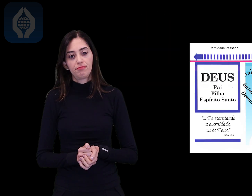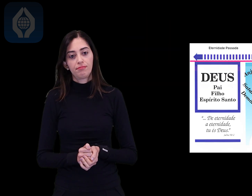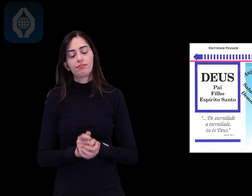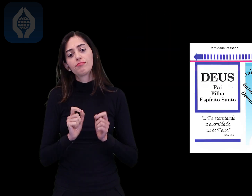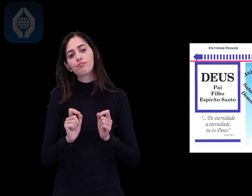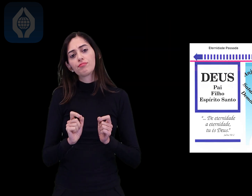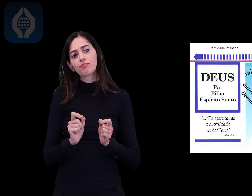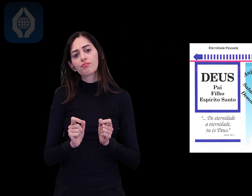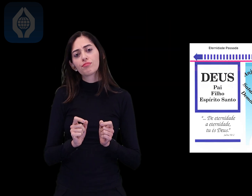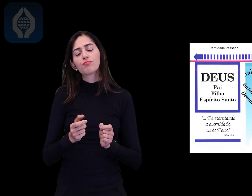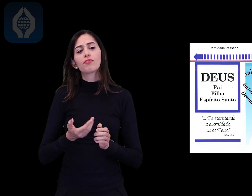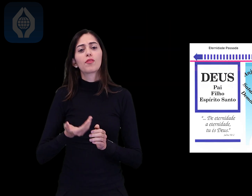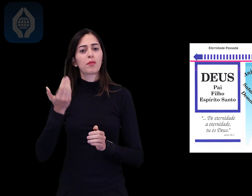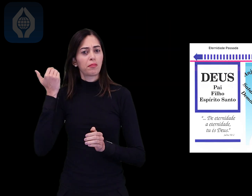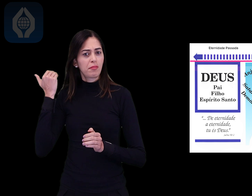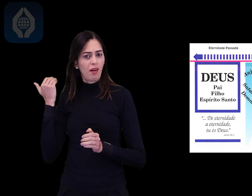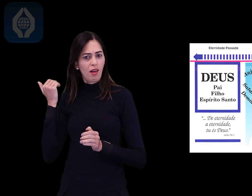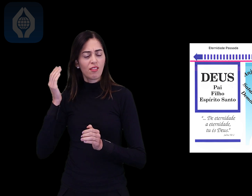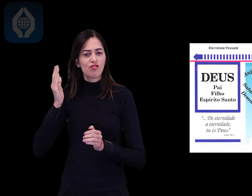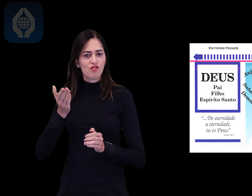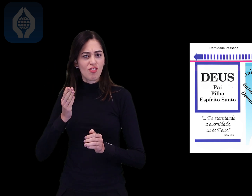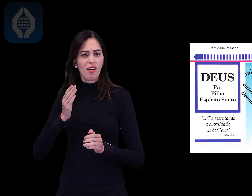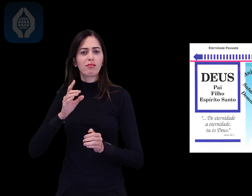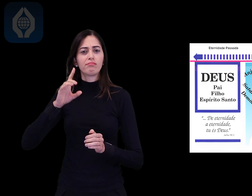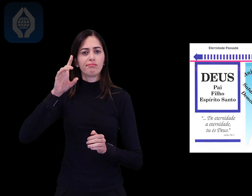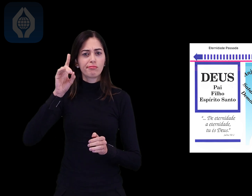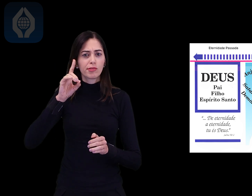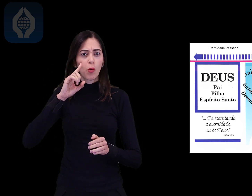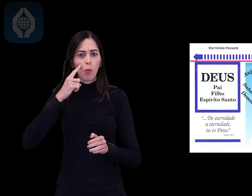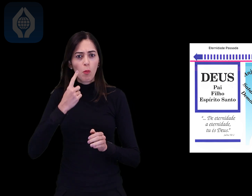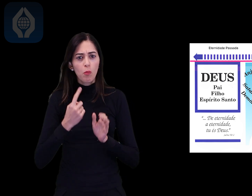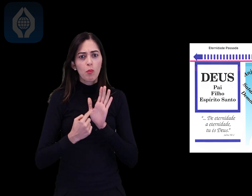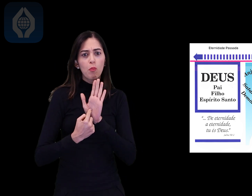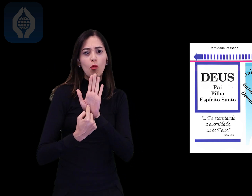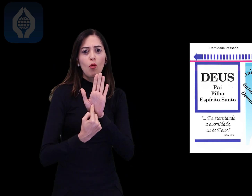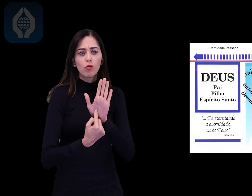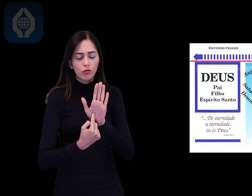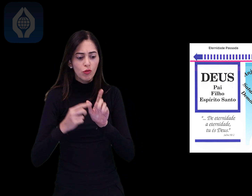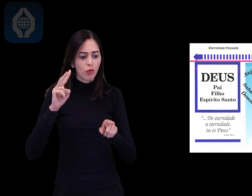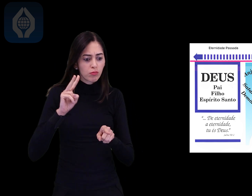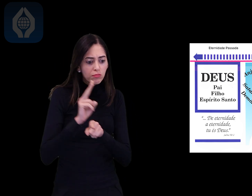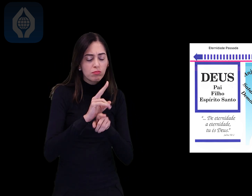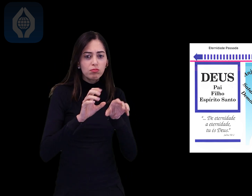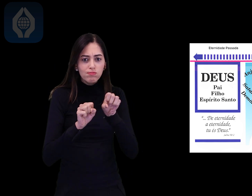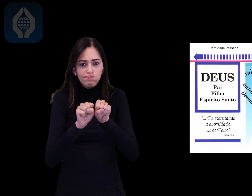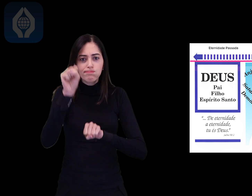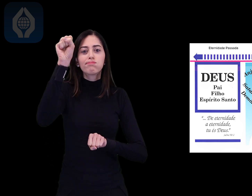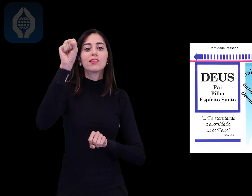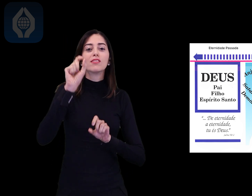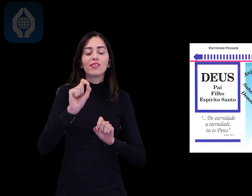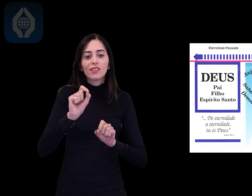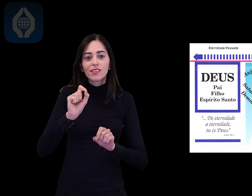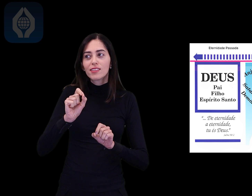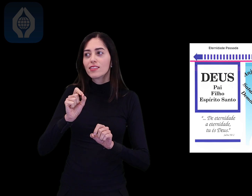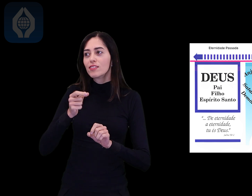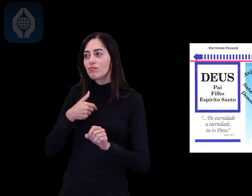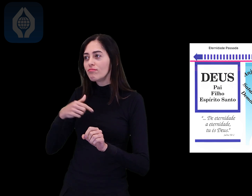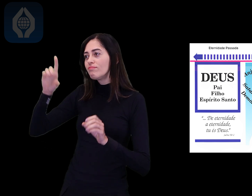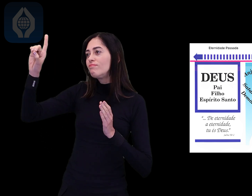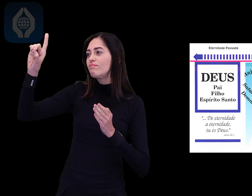Em nossa última lição vimos a bondosa provisão de Deus e o meio pelo qual o homem se chegaria a ele pela fé. Também vimos